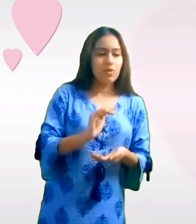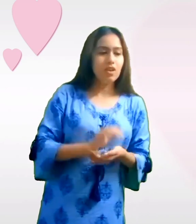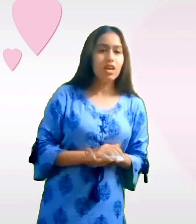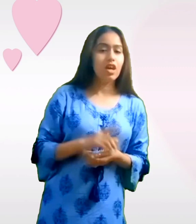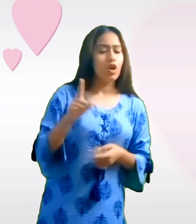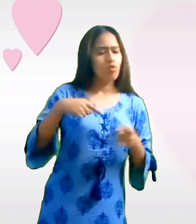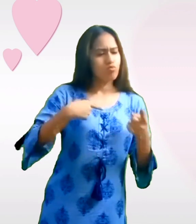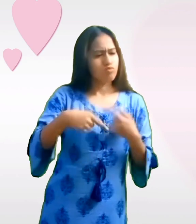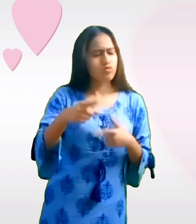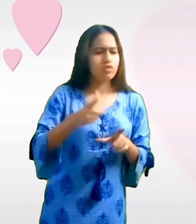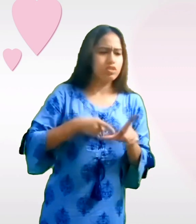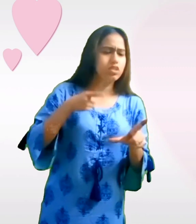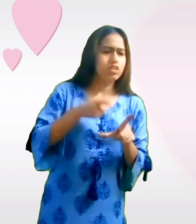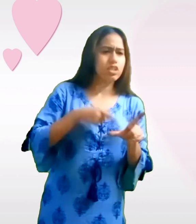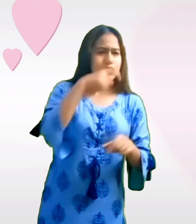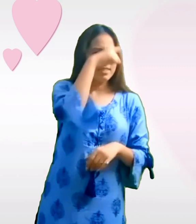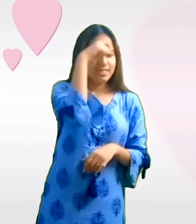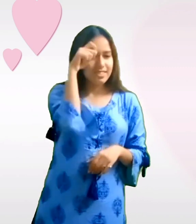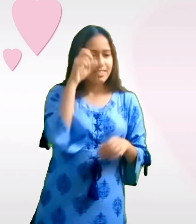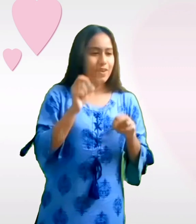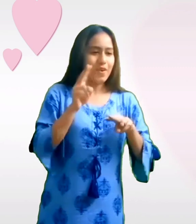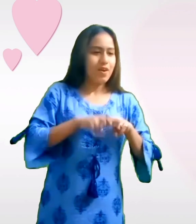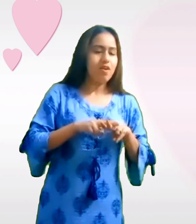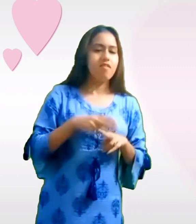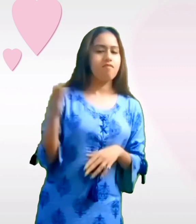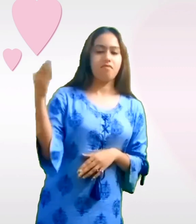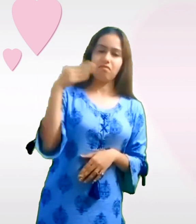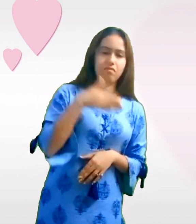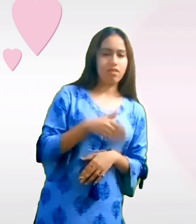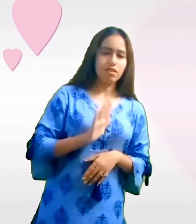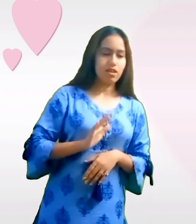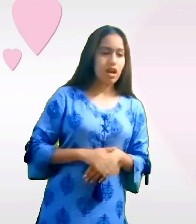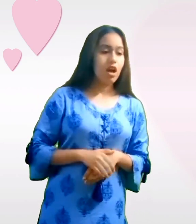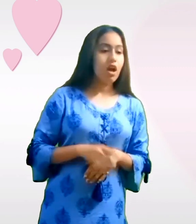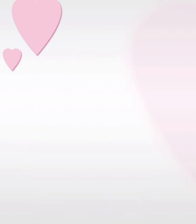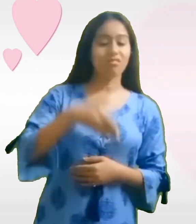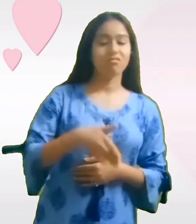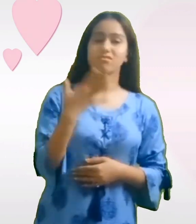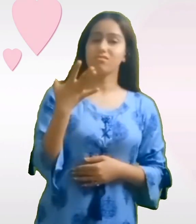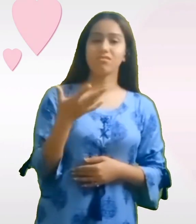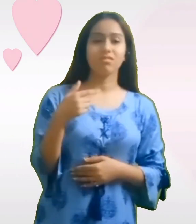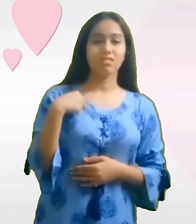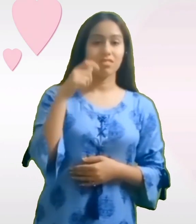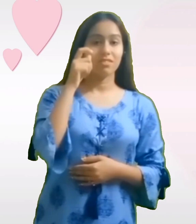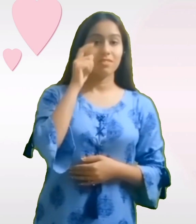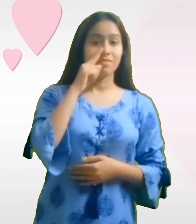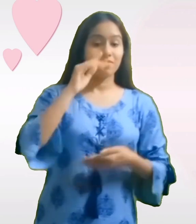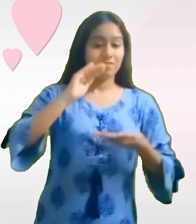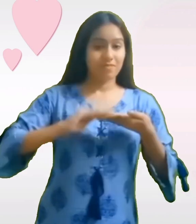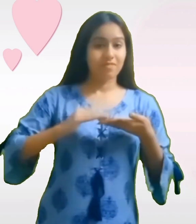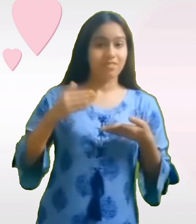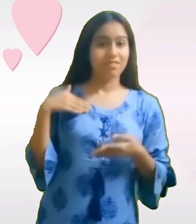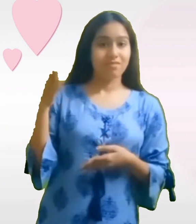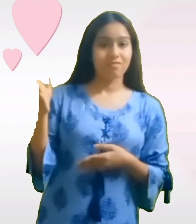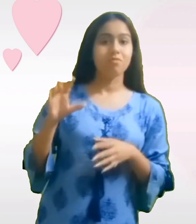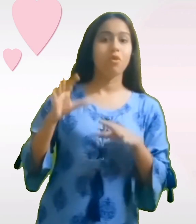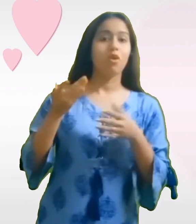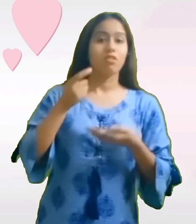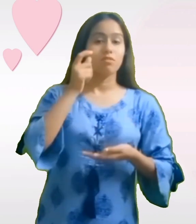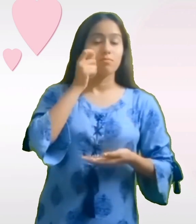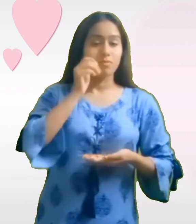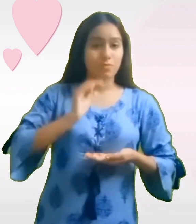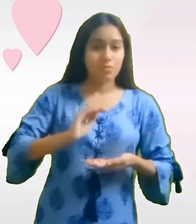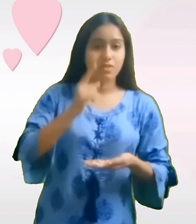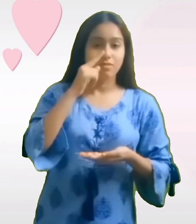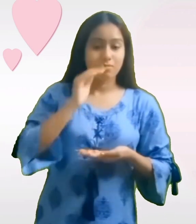हैं और मुझसे मिलने के लिए हर बार गर्मी की छुट्टियों में आते हैं। बोला कि मम्मी इस बार मैं, मेरी वाइफ, मेरे